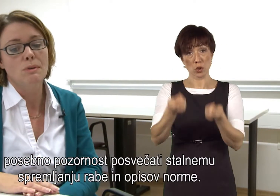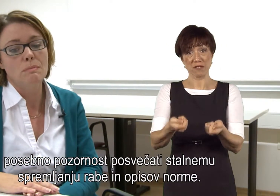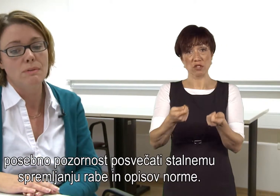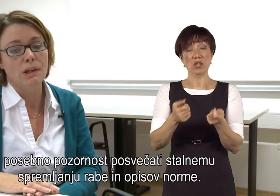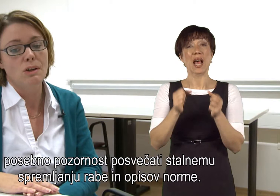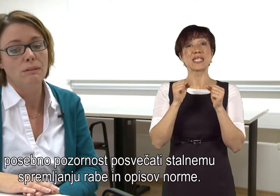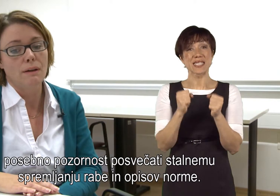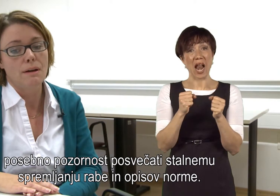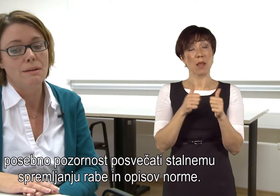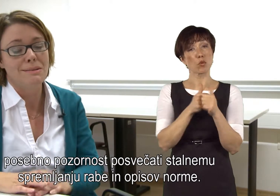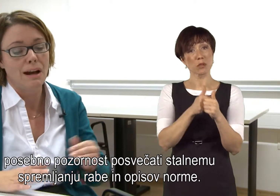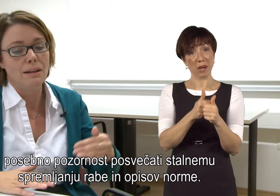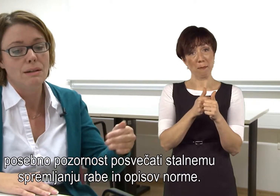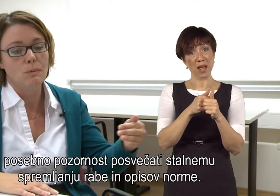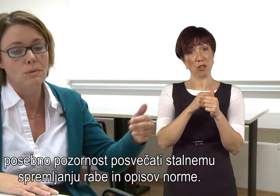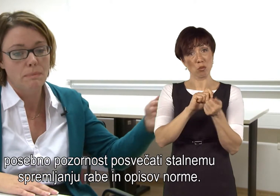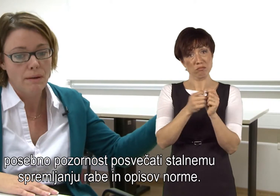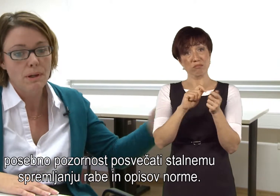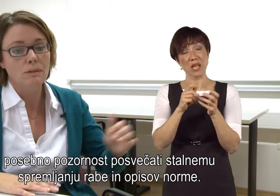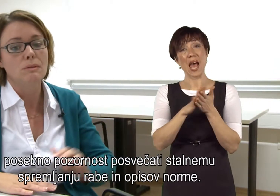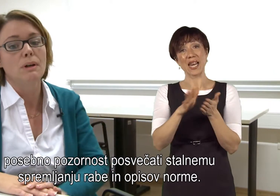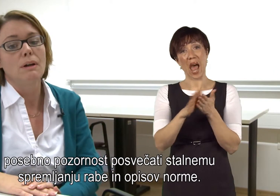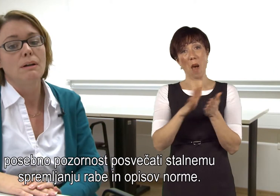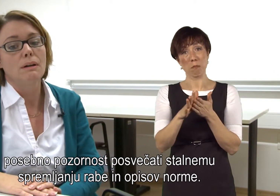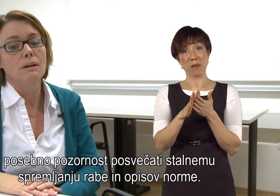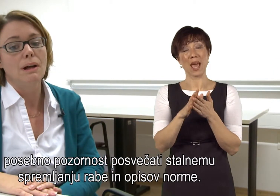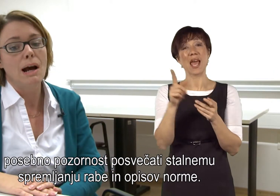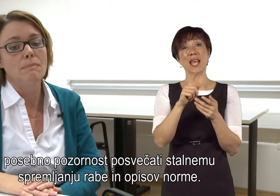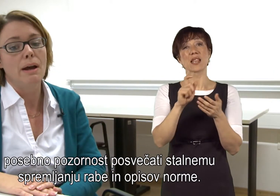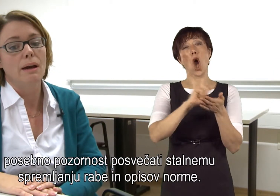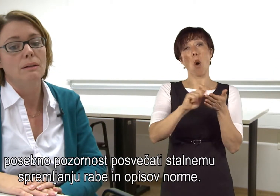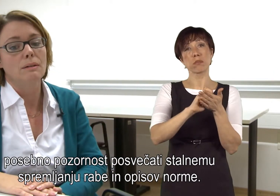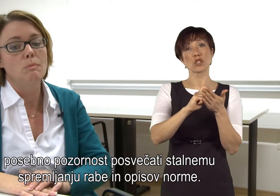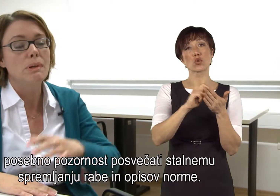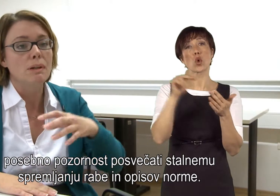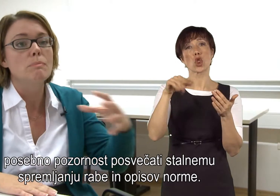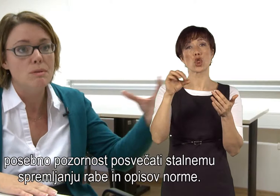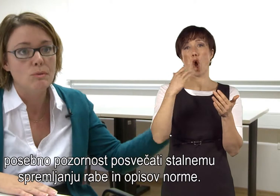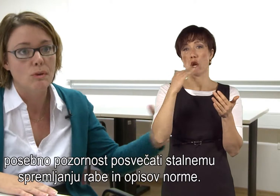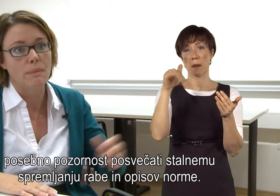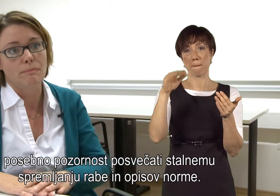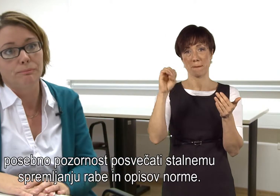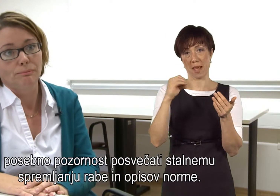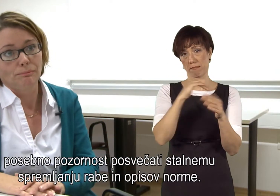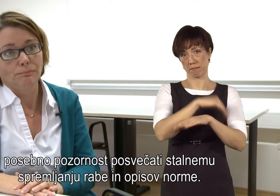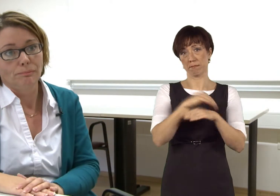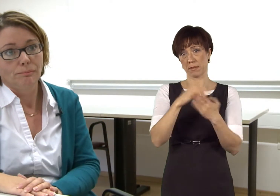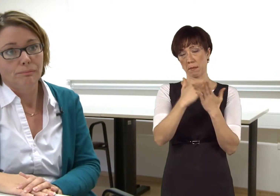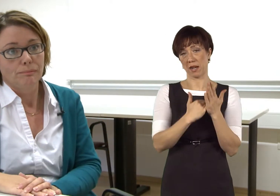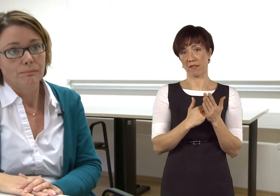posebno pozornost posvečati stalnemu spremljanju rabe in opisu norme.